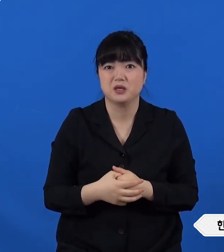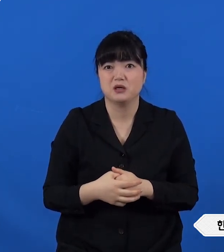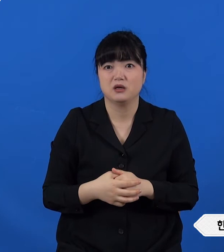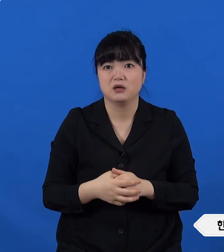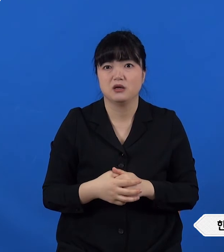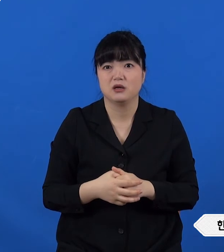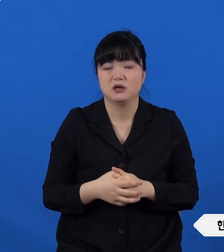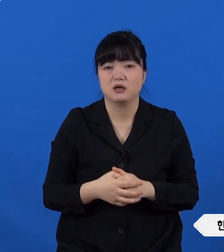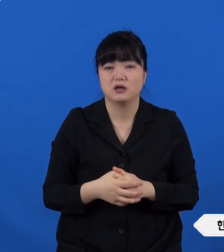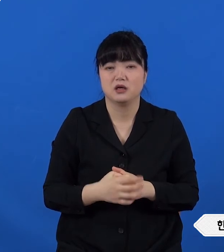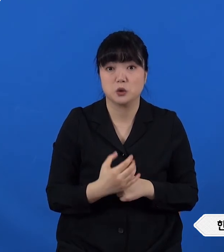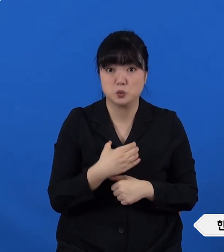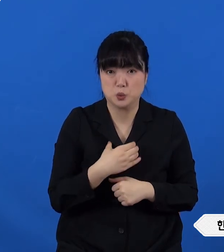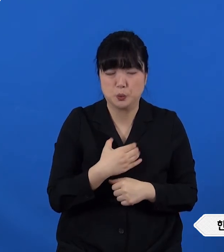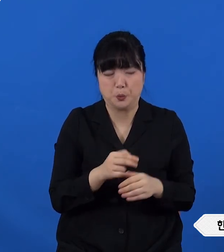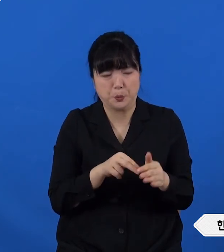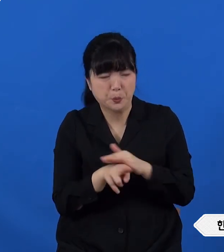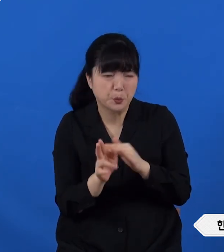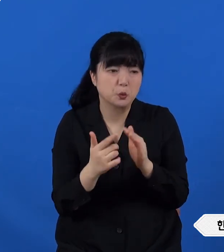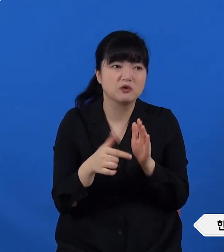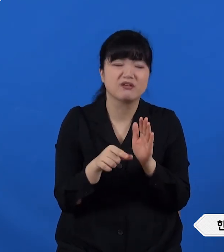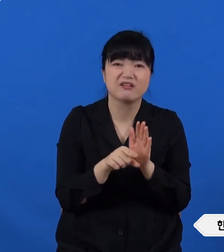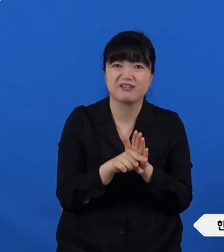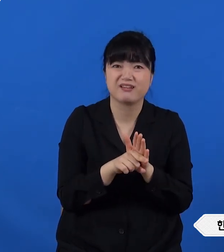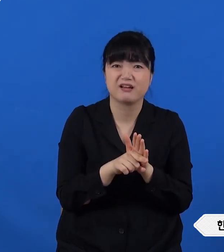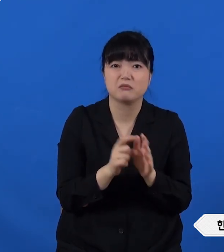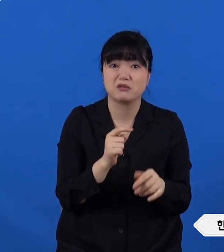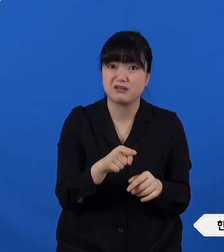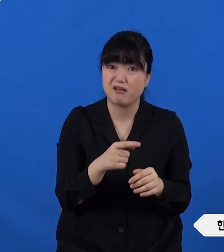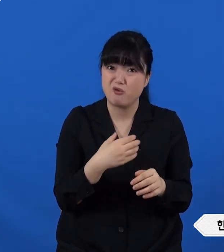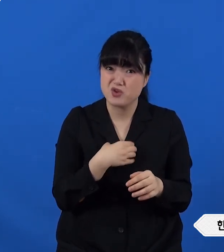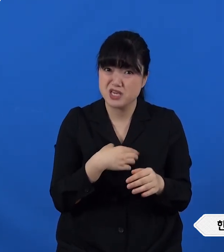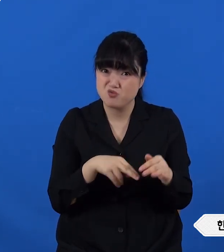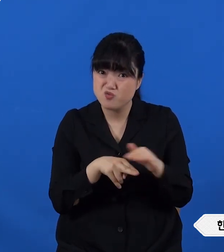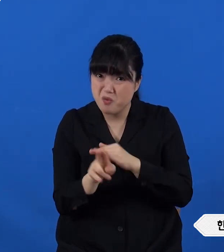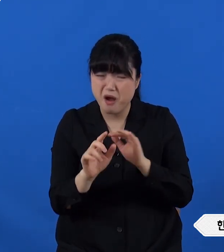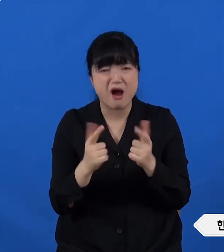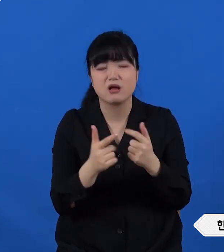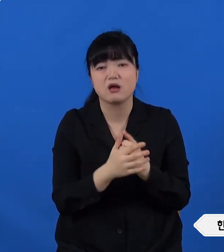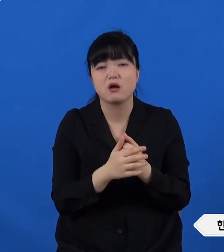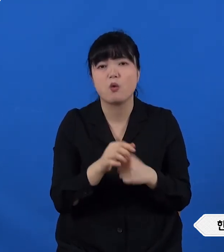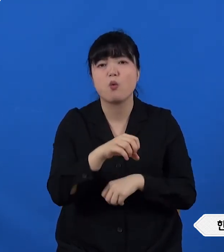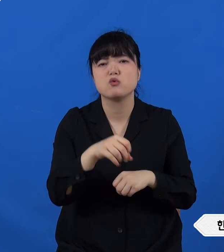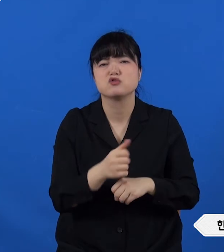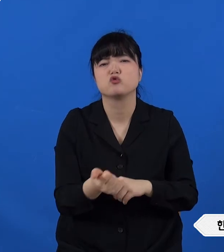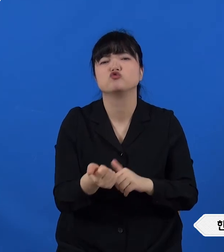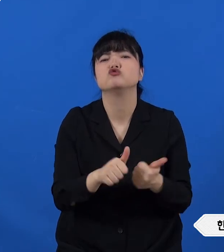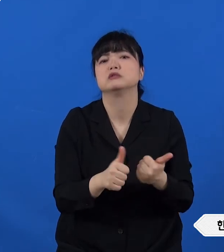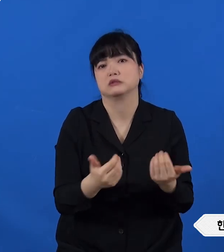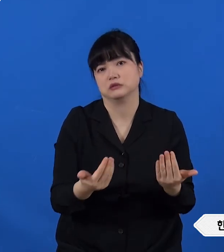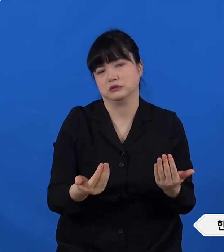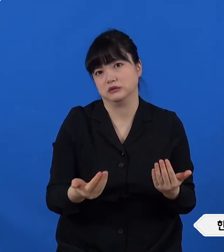그래서 위기를 모면하려고 하는데 그건 위기를 모면하는 것이 아니라 그건 죽는 길입니다.